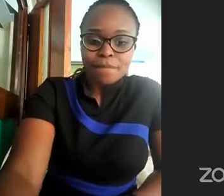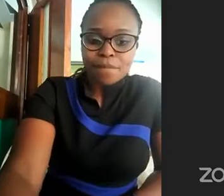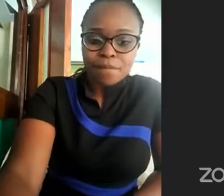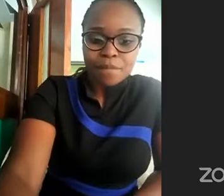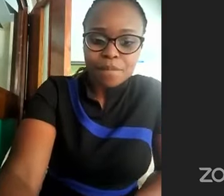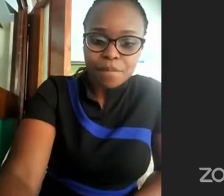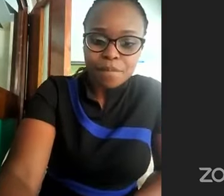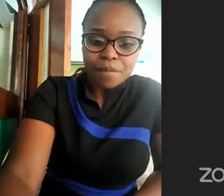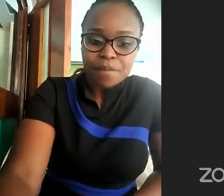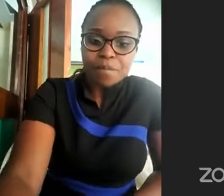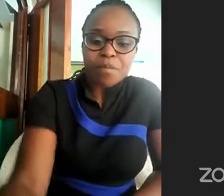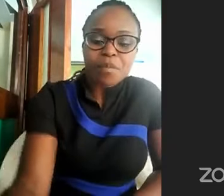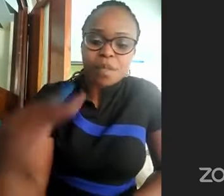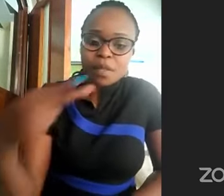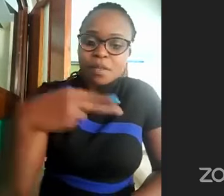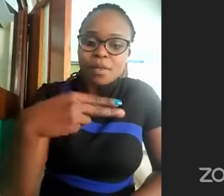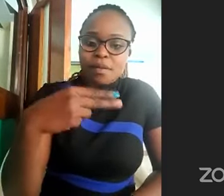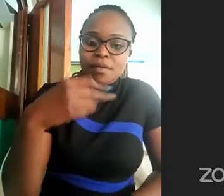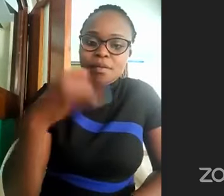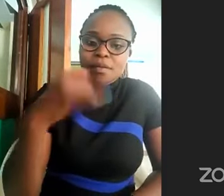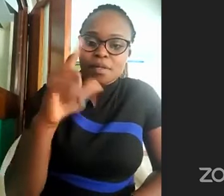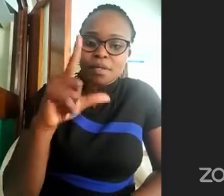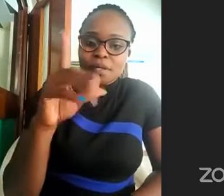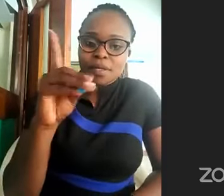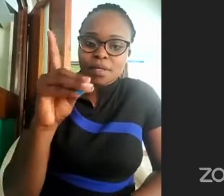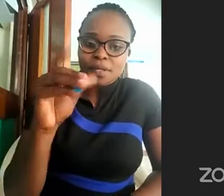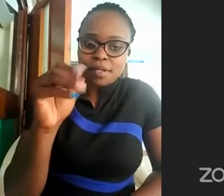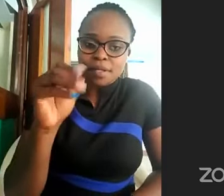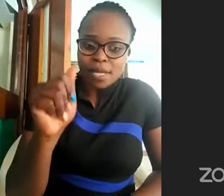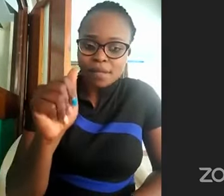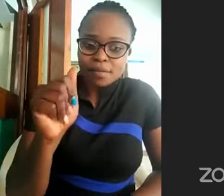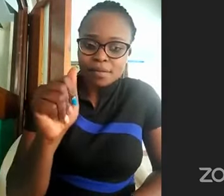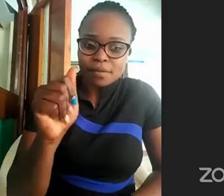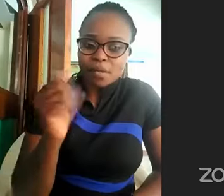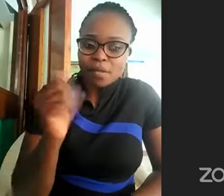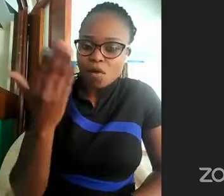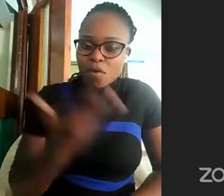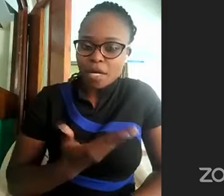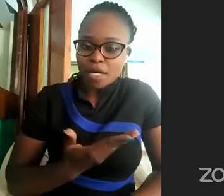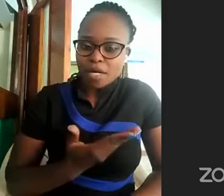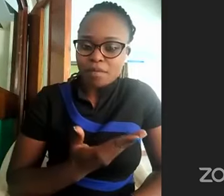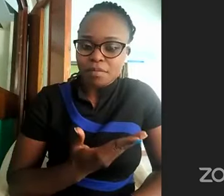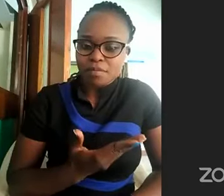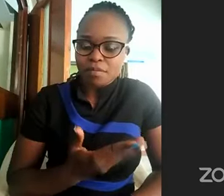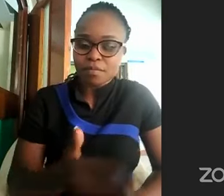Mama Hilda, karibu. Na pia ningependa kuwakumbusha kuwa tuko tu na dakika